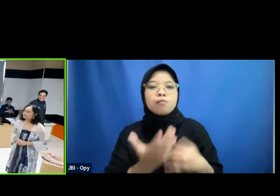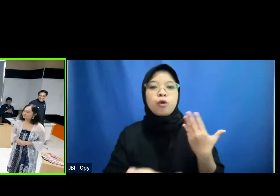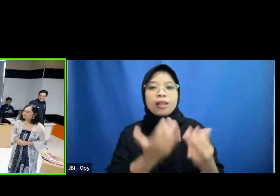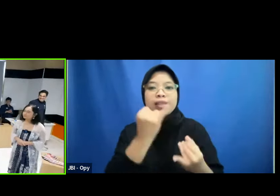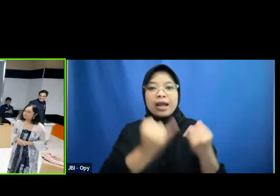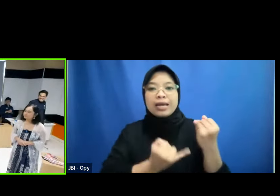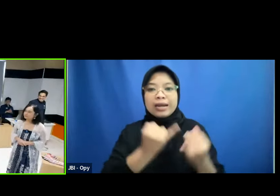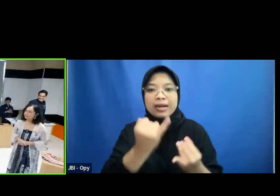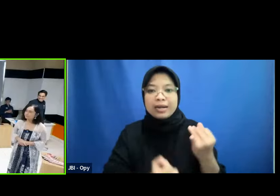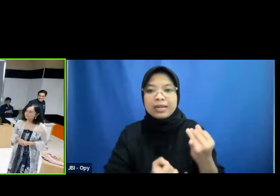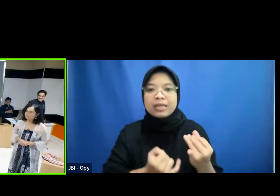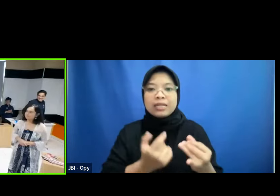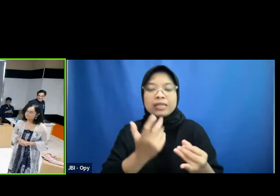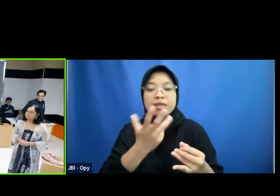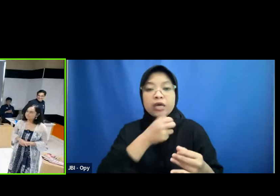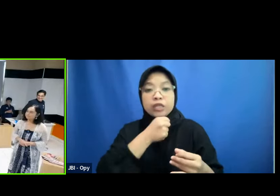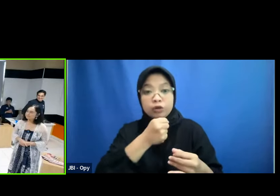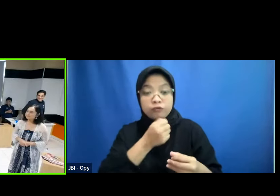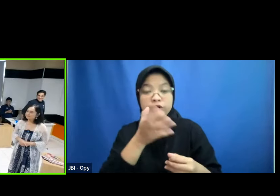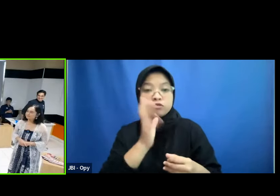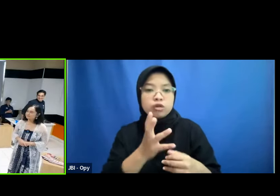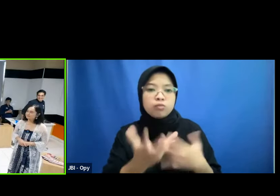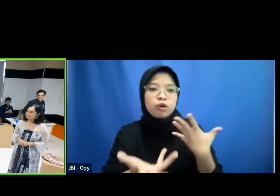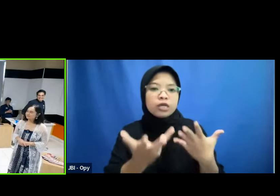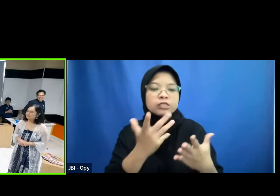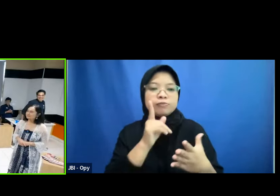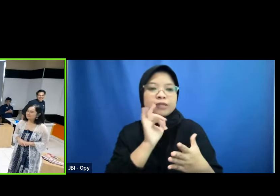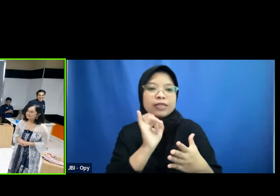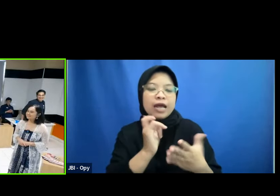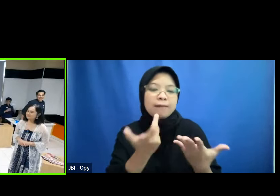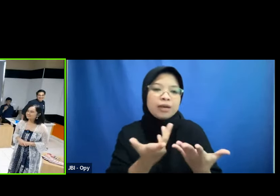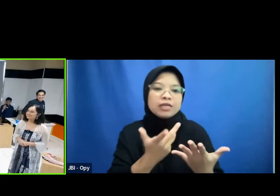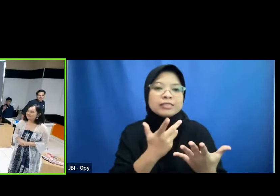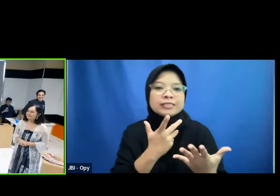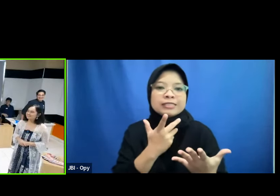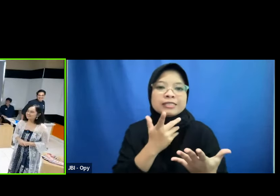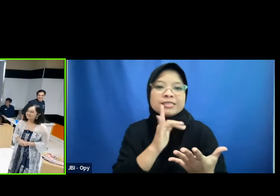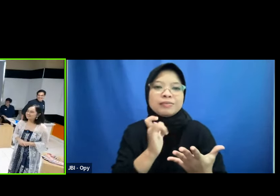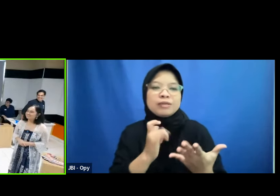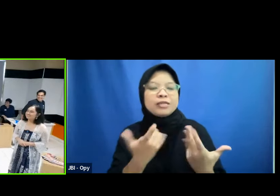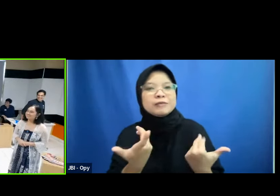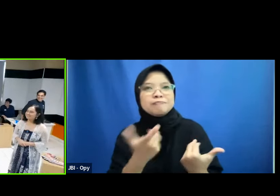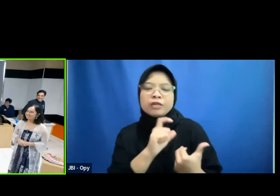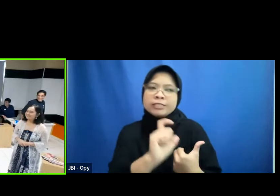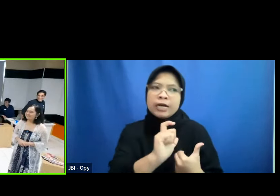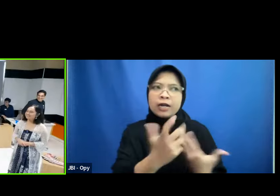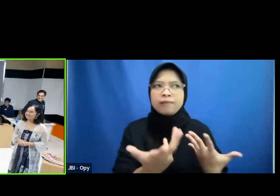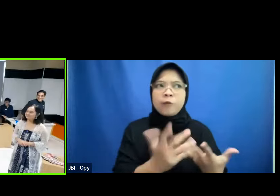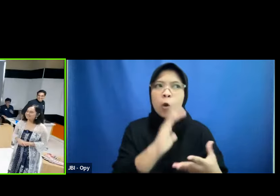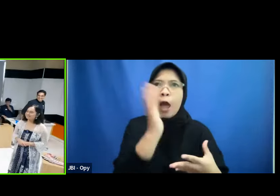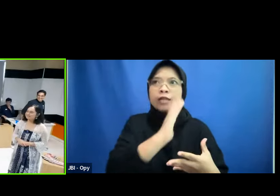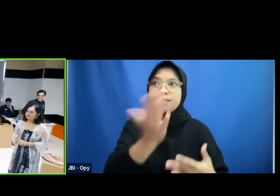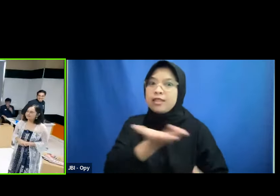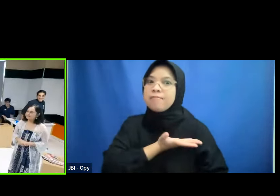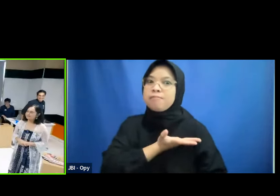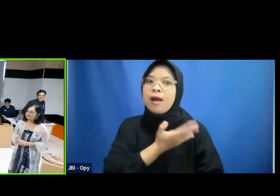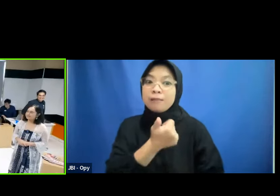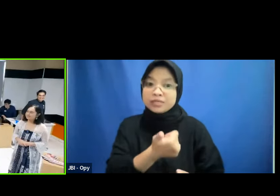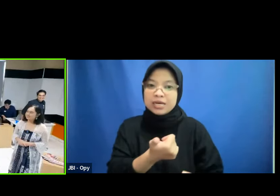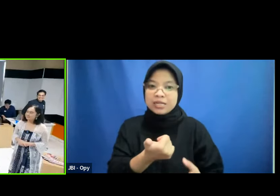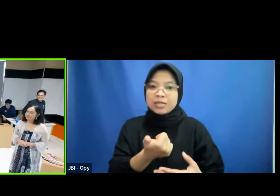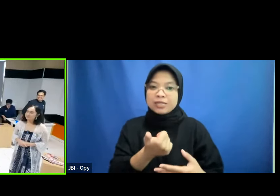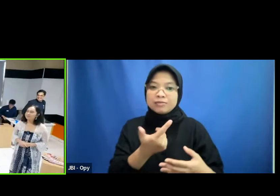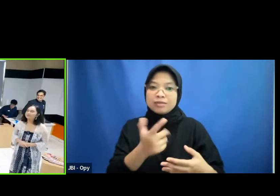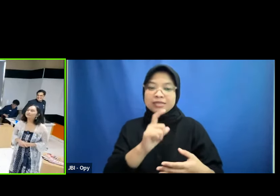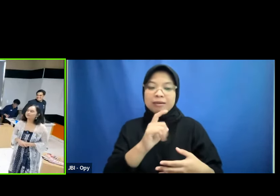ee yang pernah diinterview punya ritual yang dianggap mungkin kayaknya ini alasan keterima mungkin bisa berbagi tips